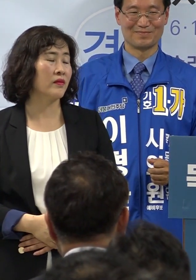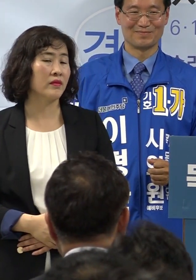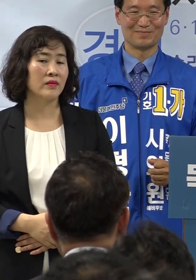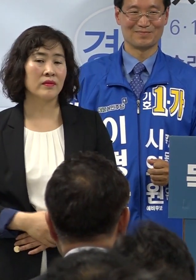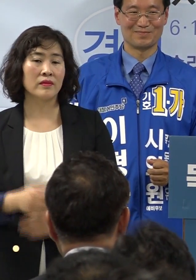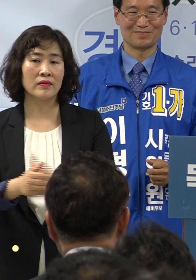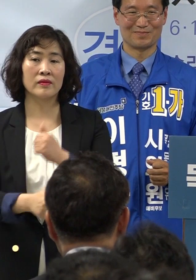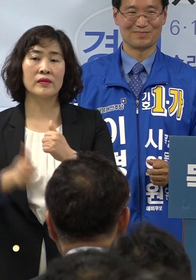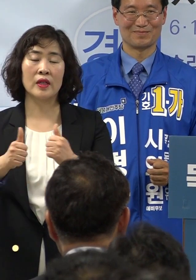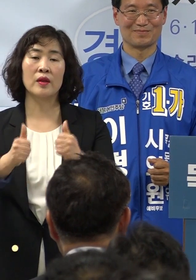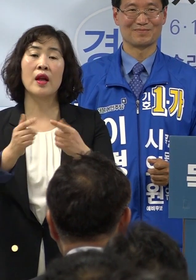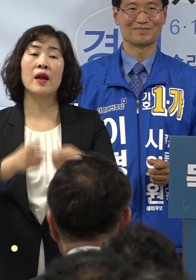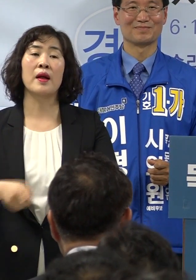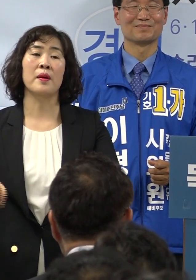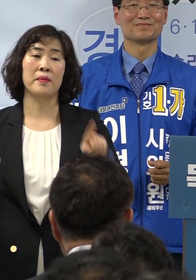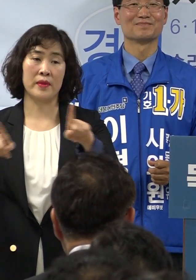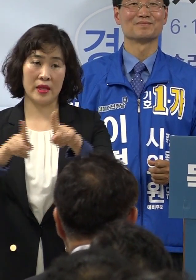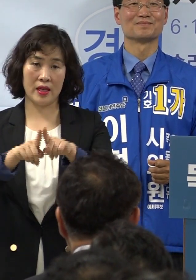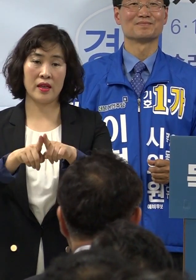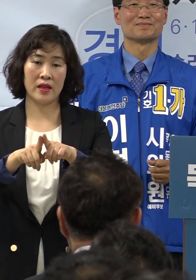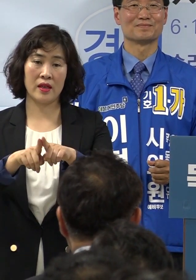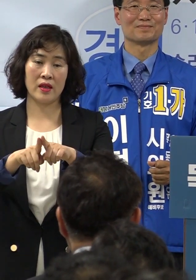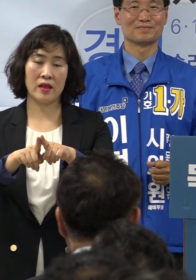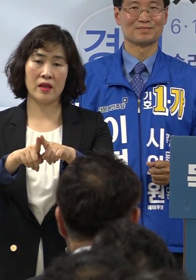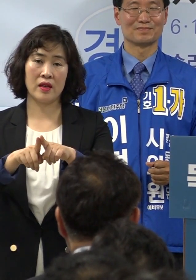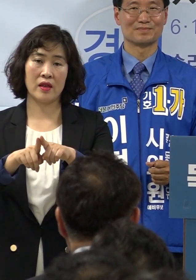우리 위원장님 모시고 함께